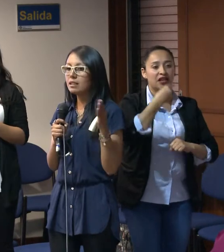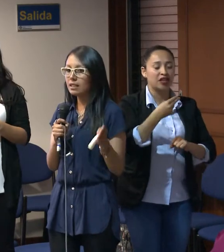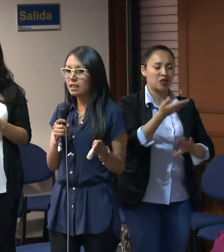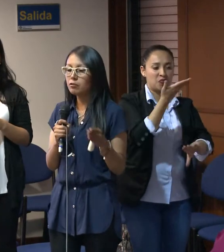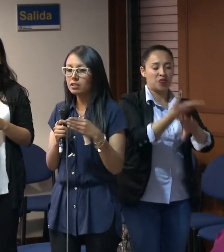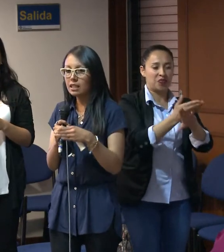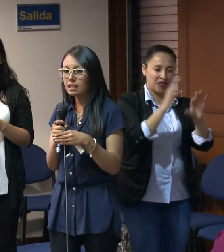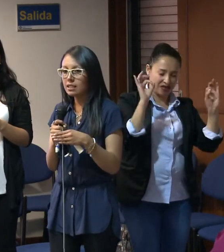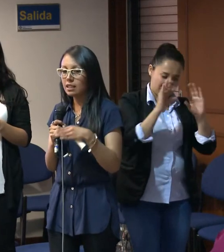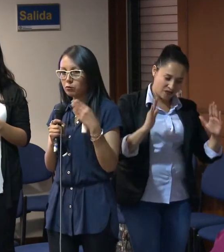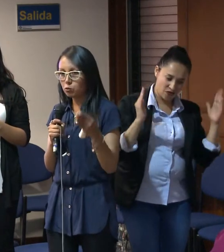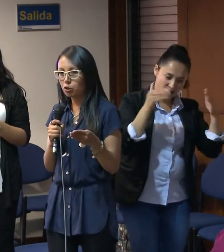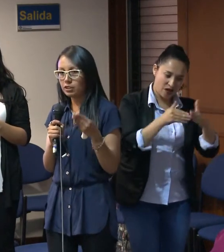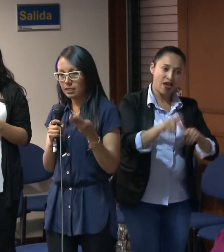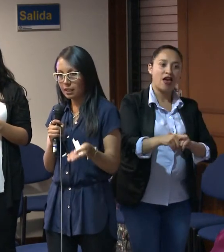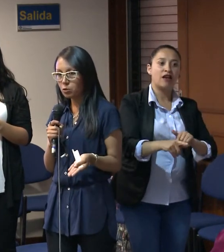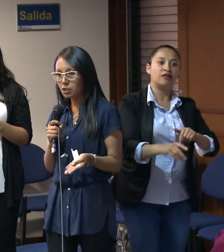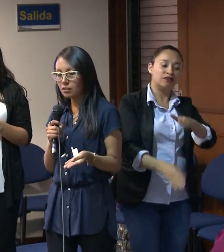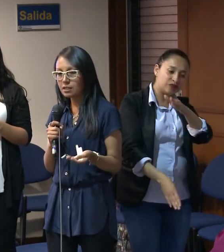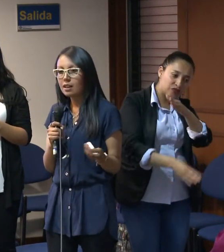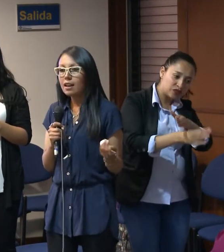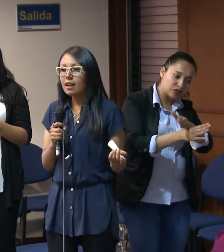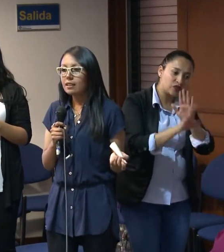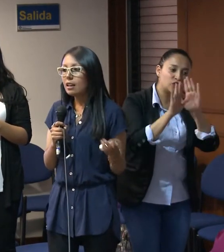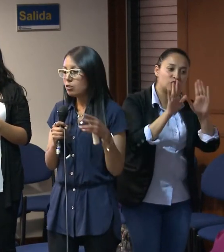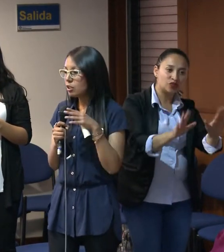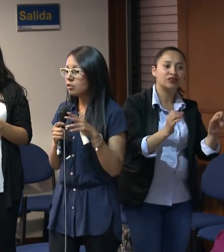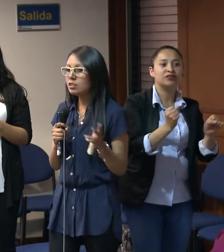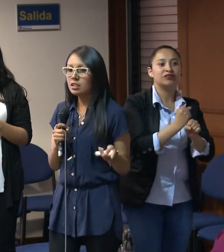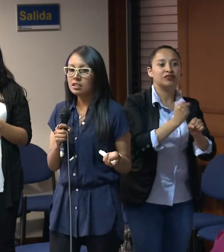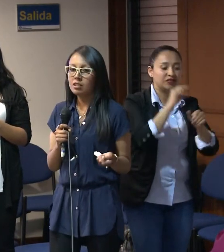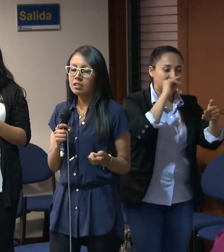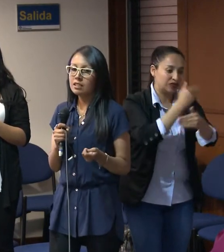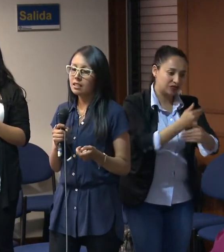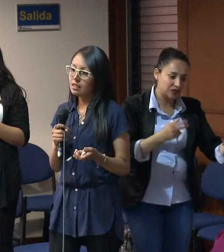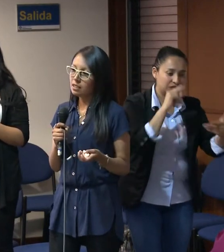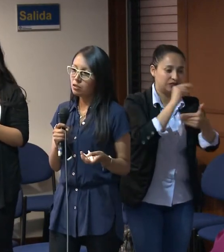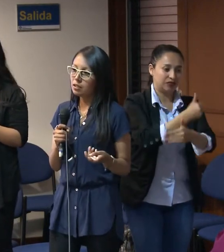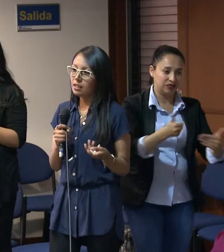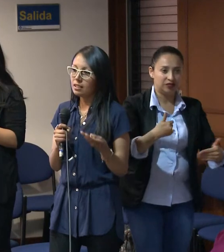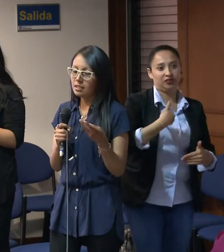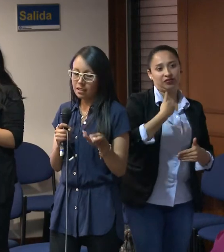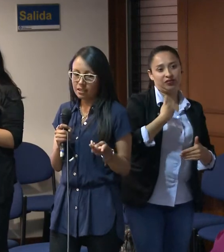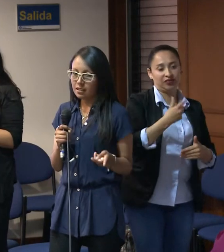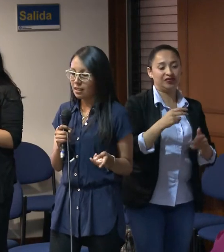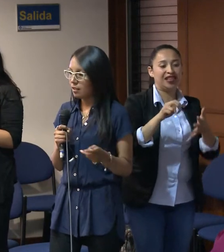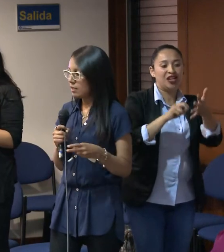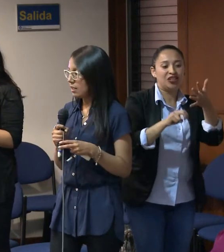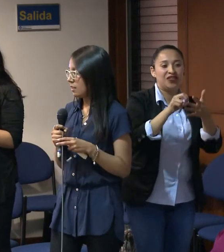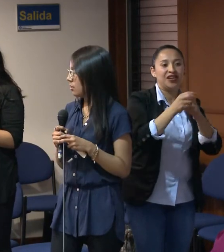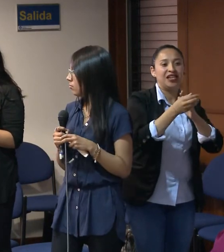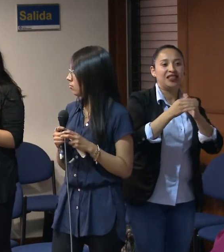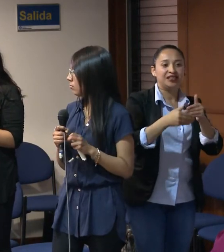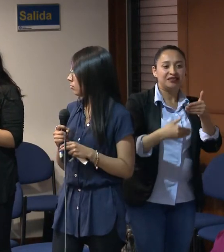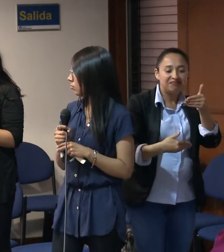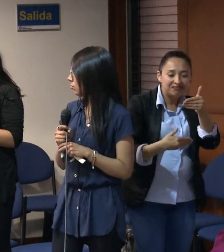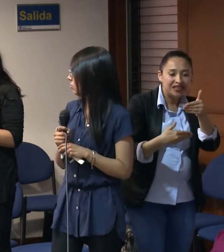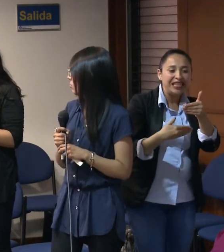enfocada a mantener y fortalecer las funciones ejecutivas de los niños, niñas y adolescentes de los niveles de inicial y